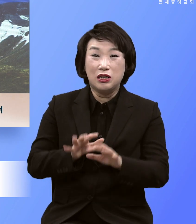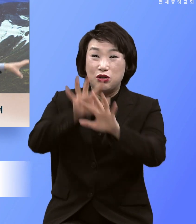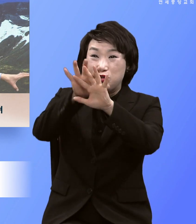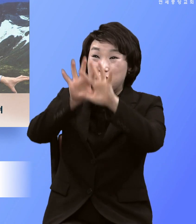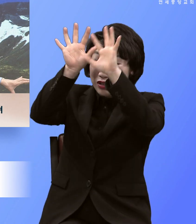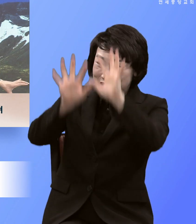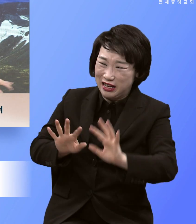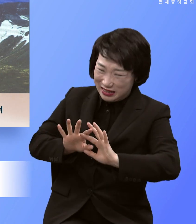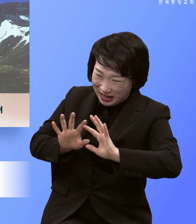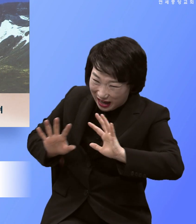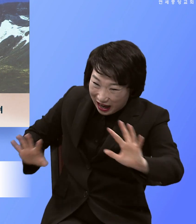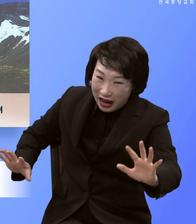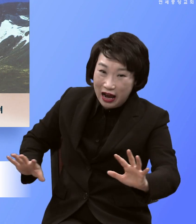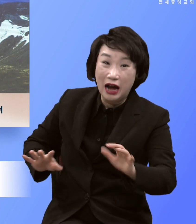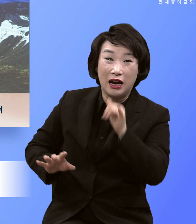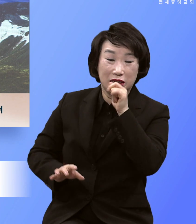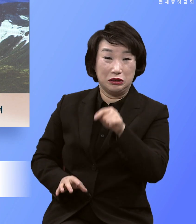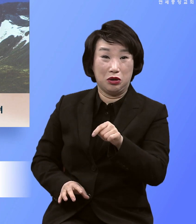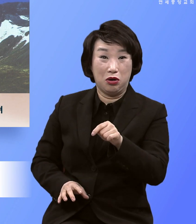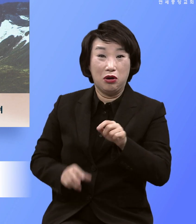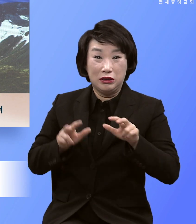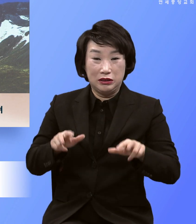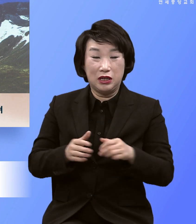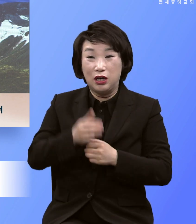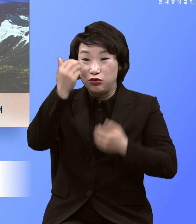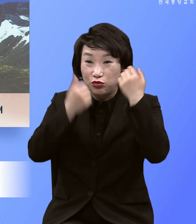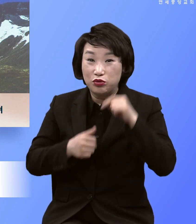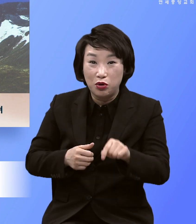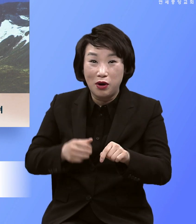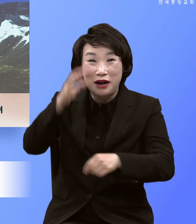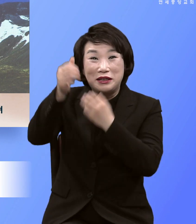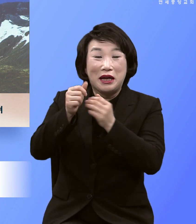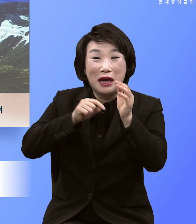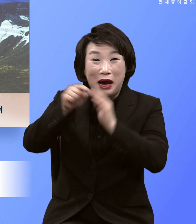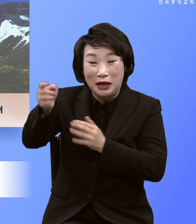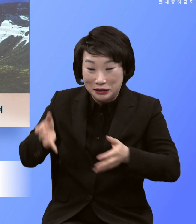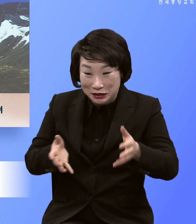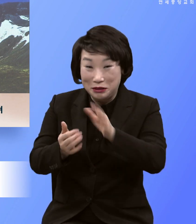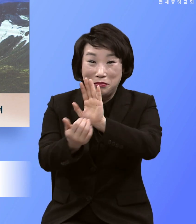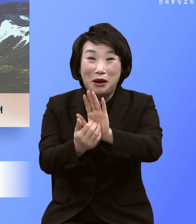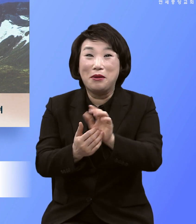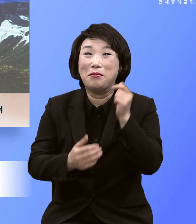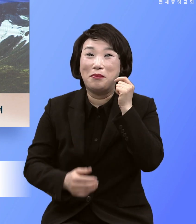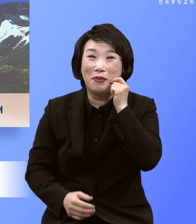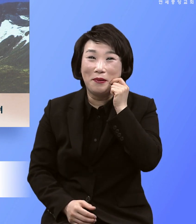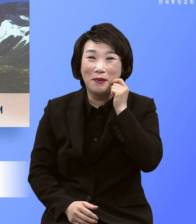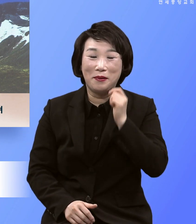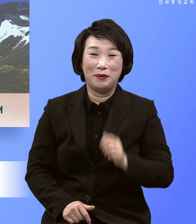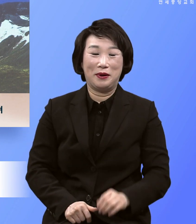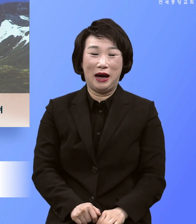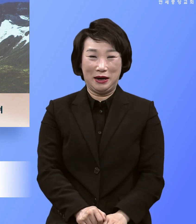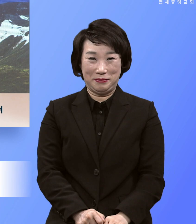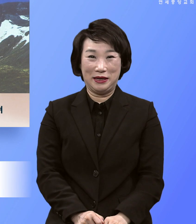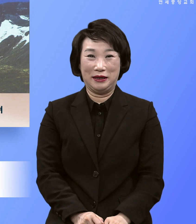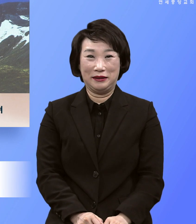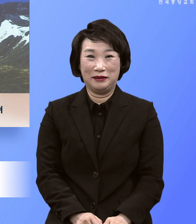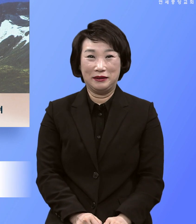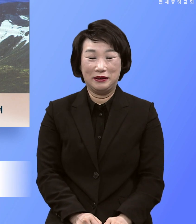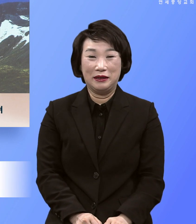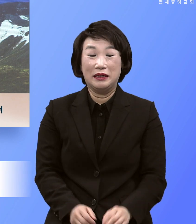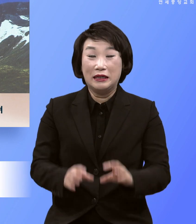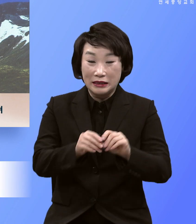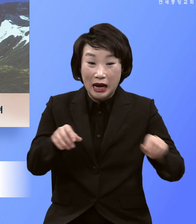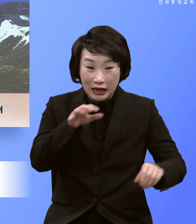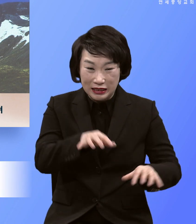쫙 찢어져 버려서 이제 아무도 하나님께 가는 길을 가로막을 데가 없다.